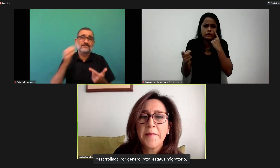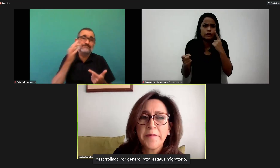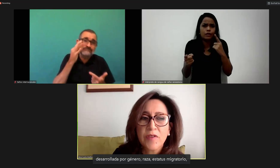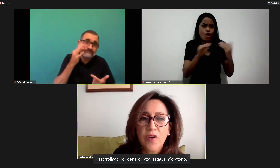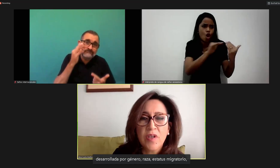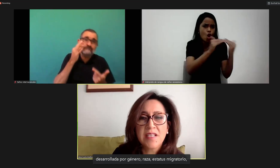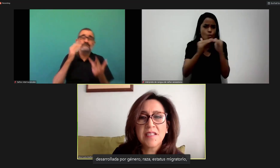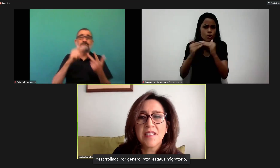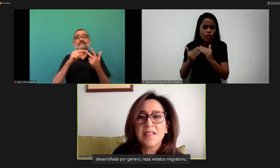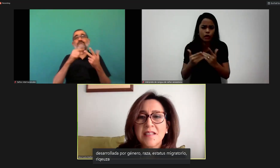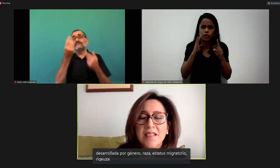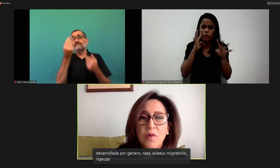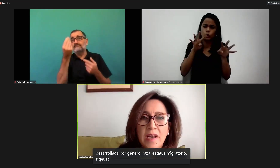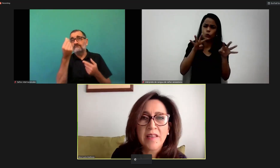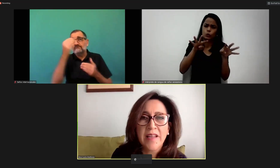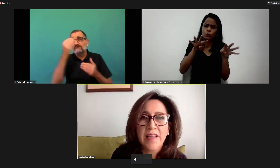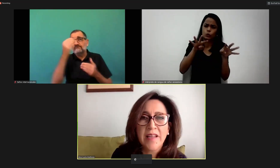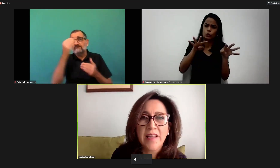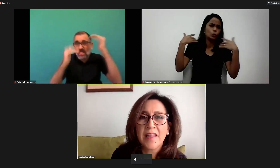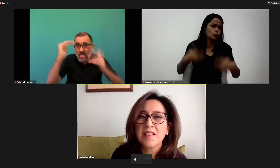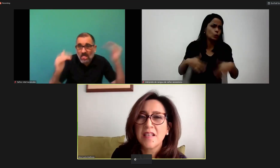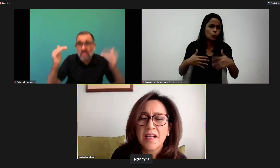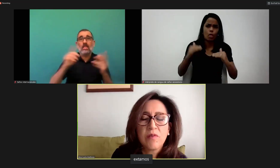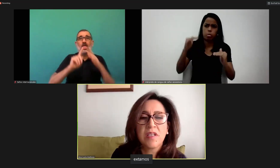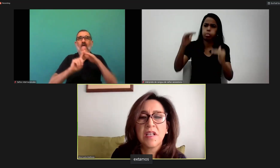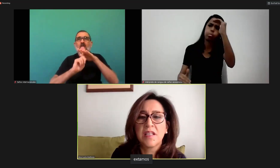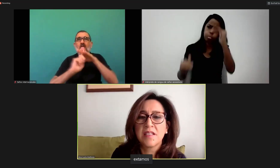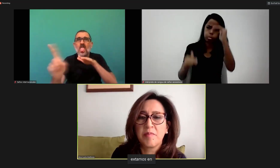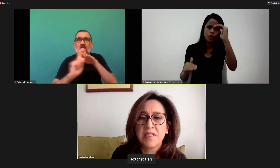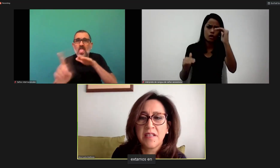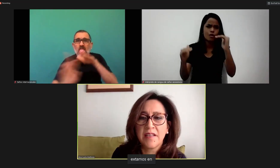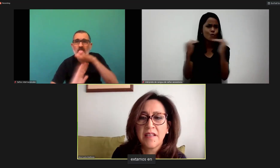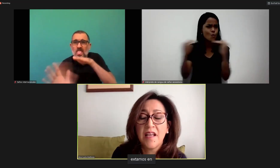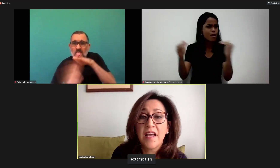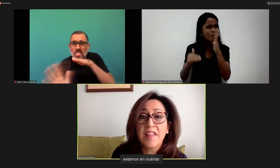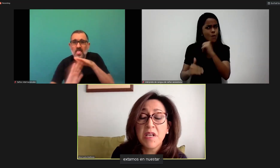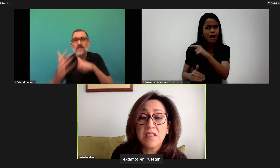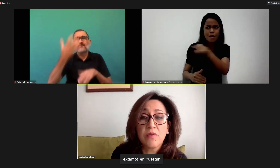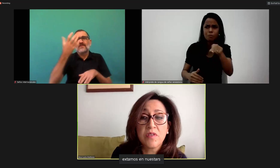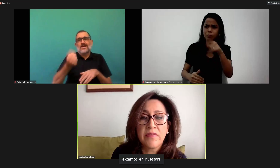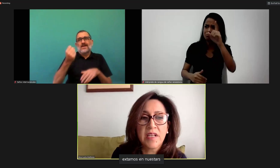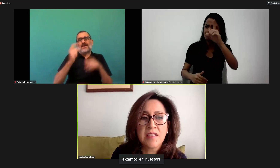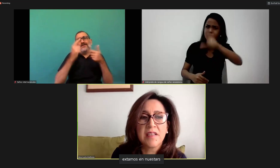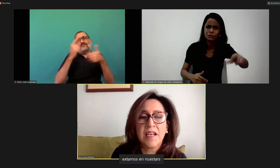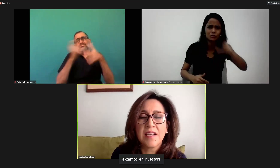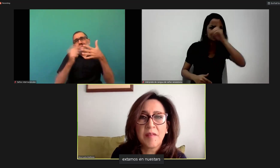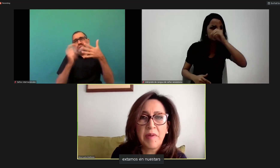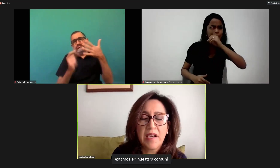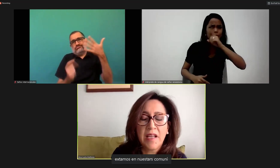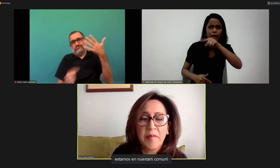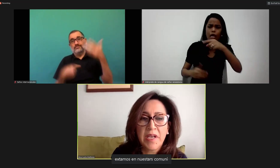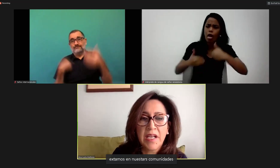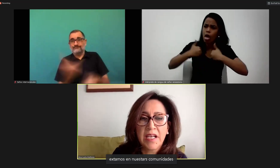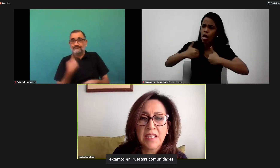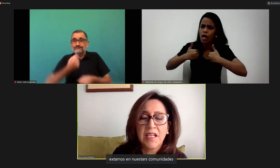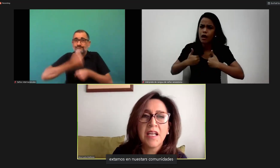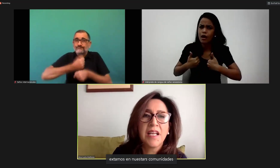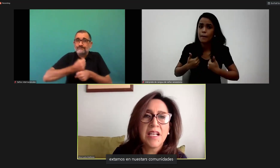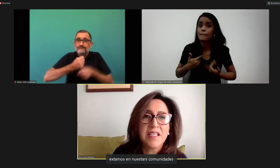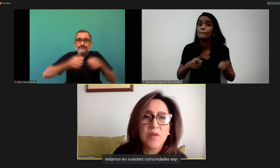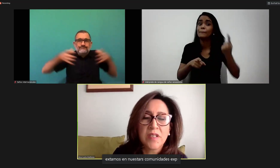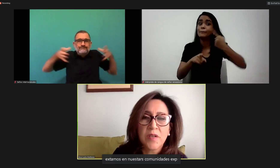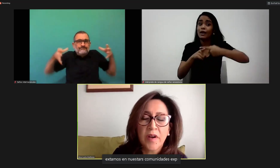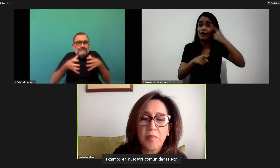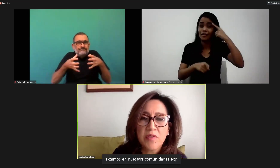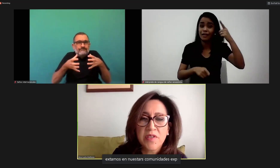comunidades todas estas desigualdades a causa de la discapacidad. Además, según cifras de la CEPAL, en América Latina,